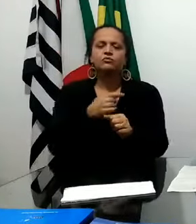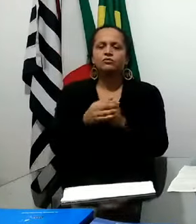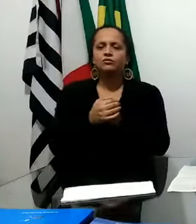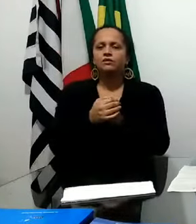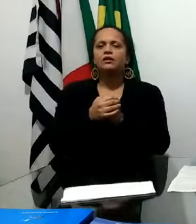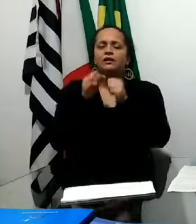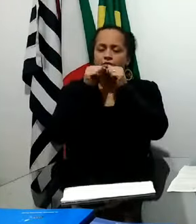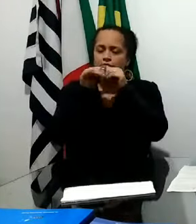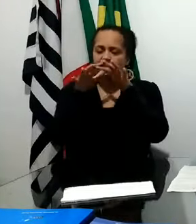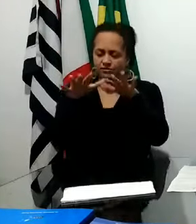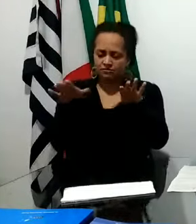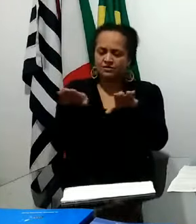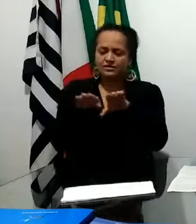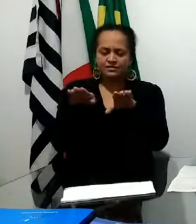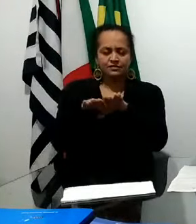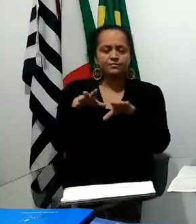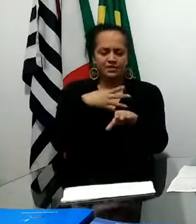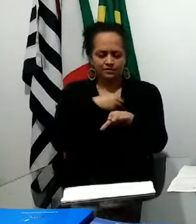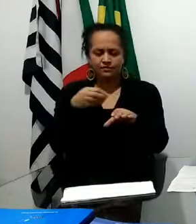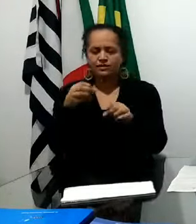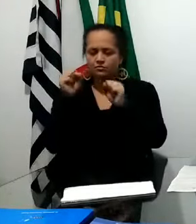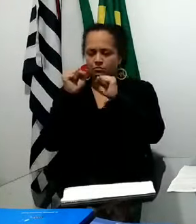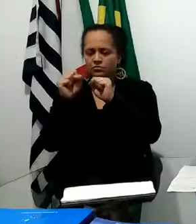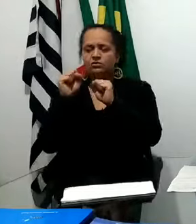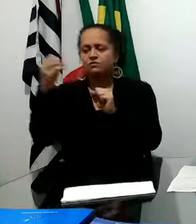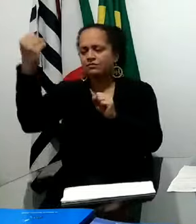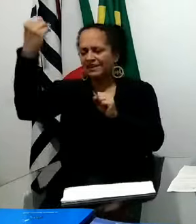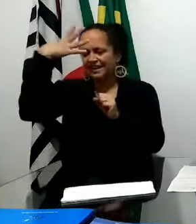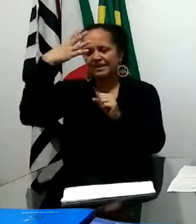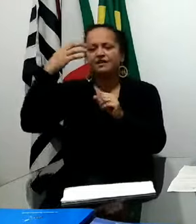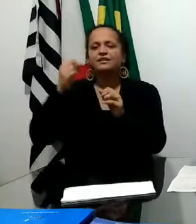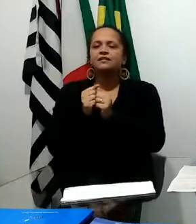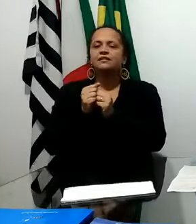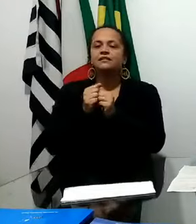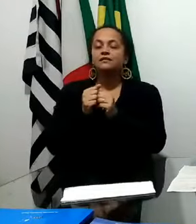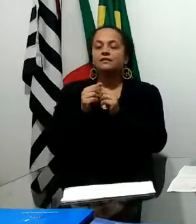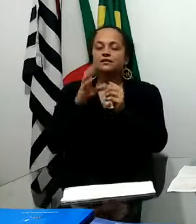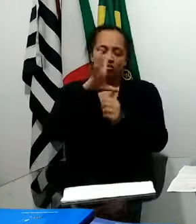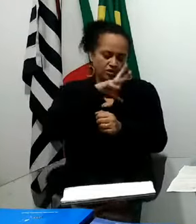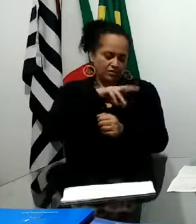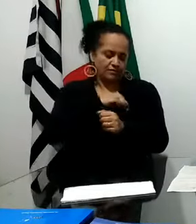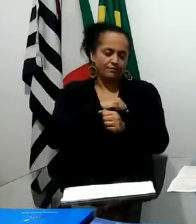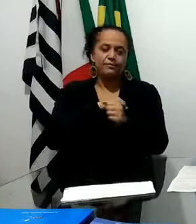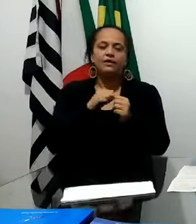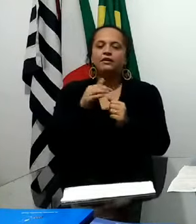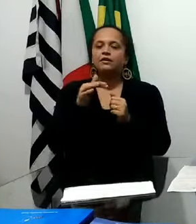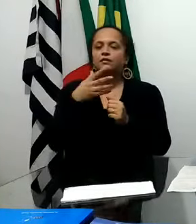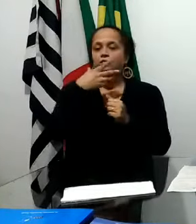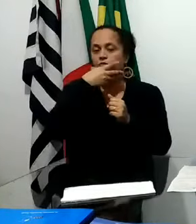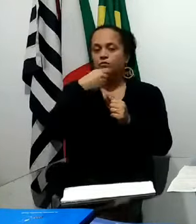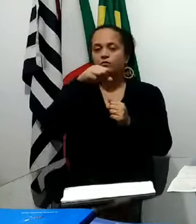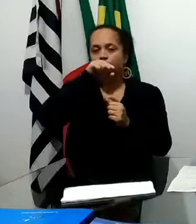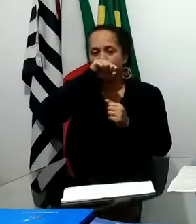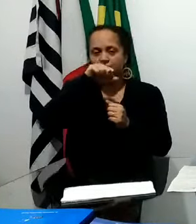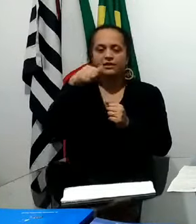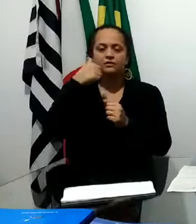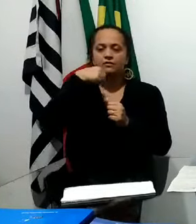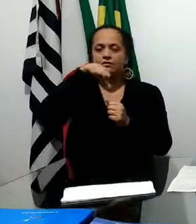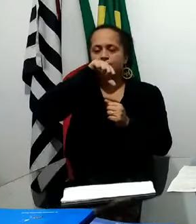aos filhos, Pai, a graça, a bênção de amar os pais, de respeitar, de obedecer. Pai, em nome de Jesus Cristo,